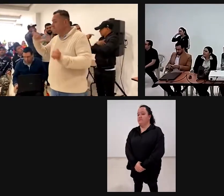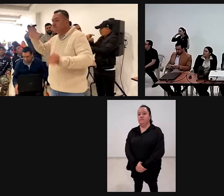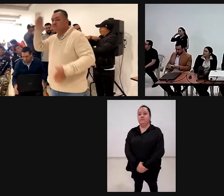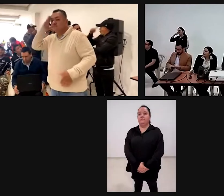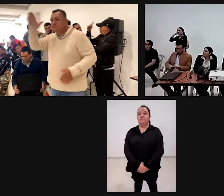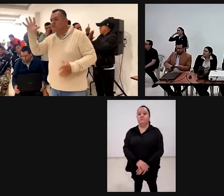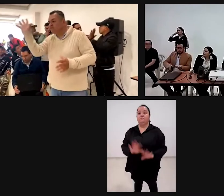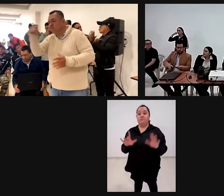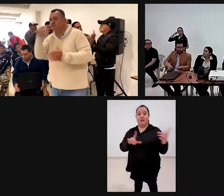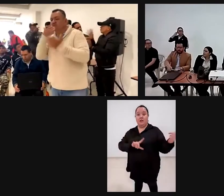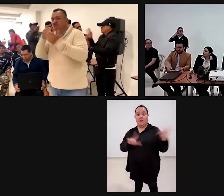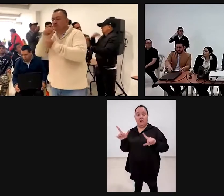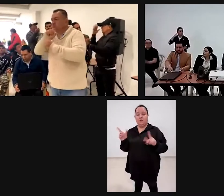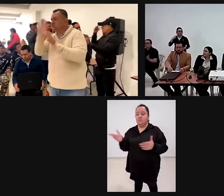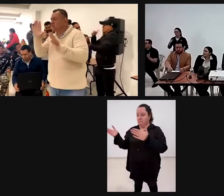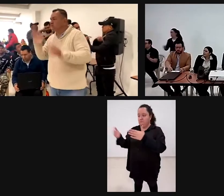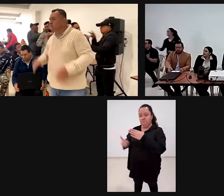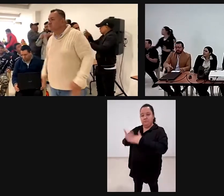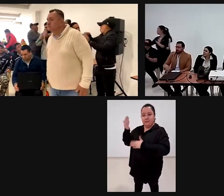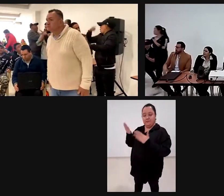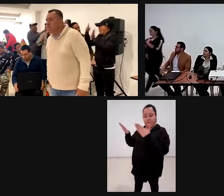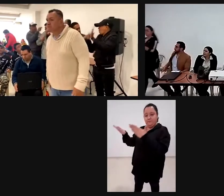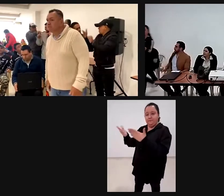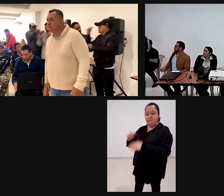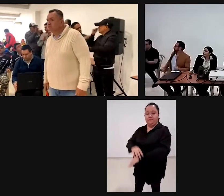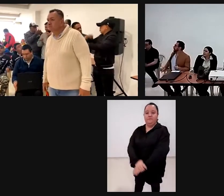estamos listos si quieren entonces respeto